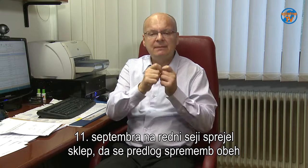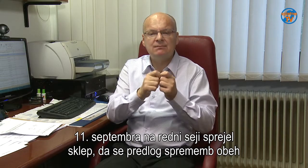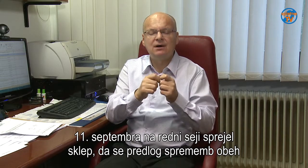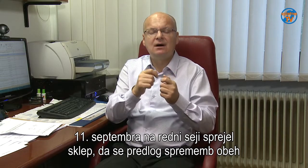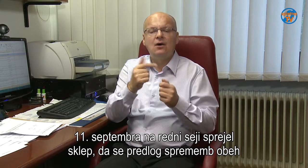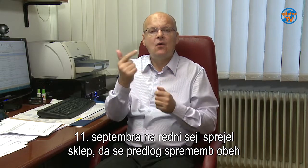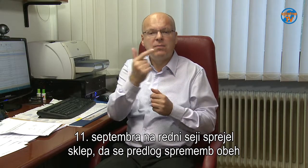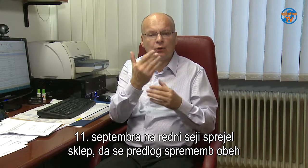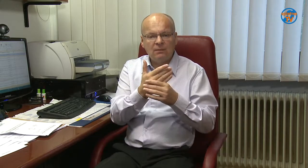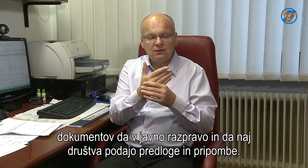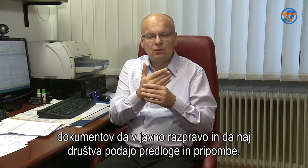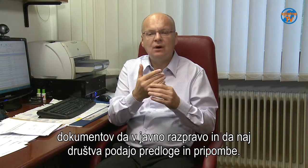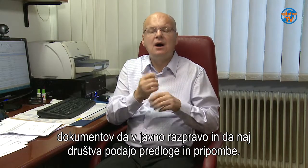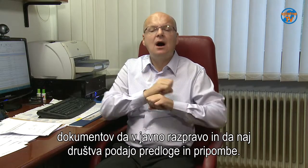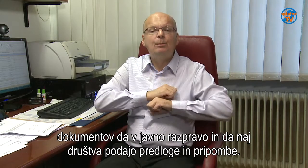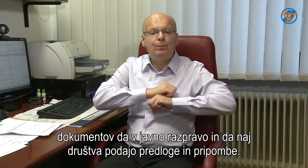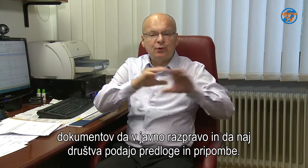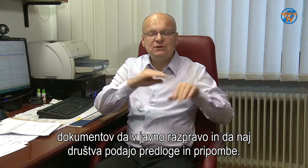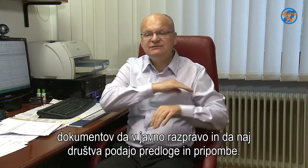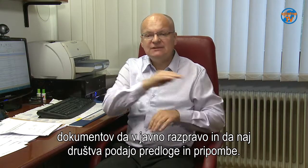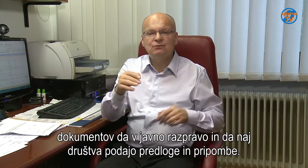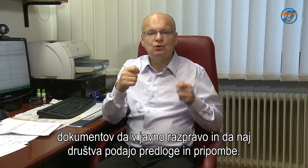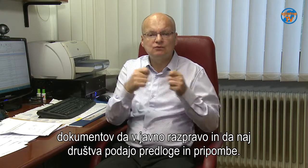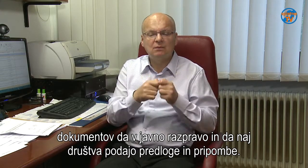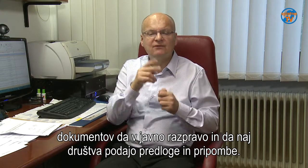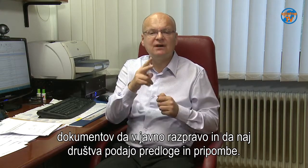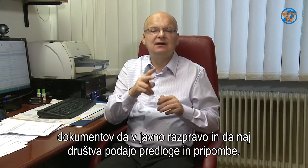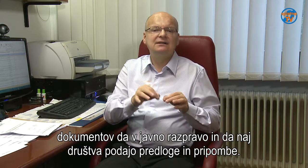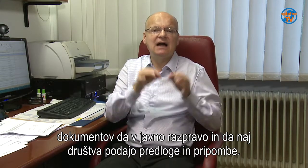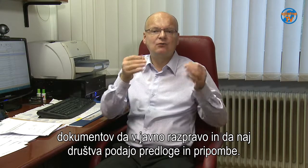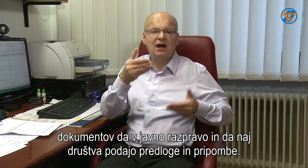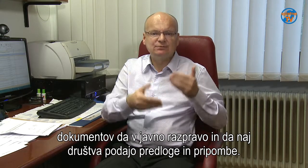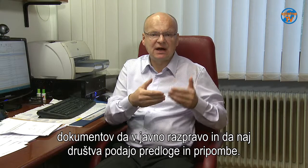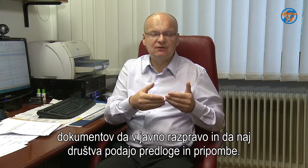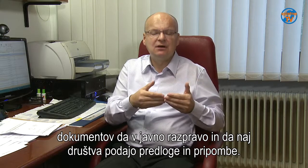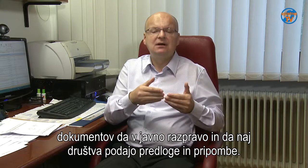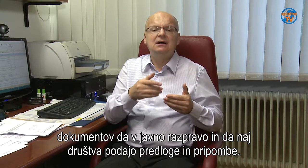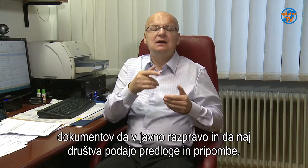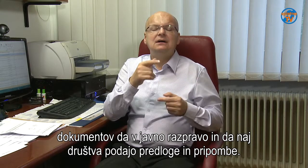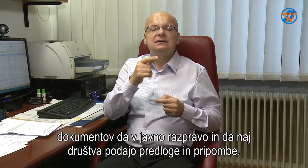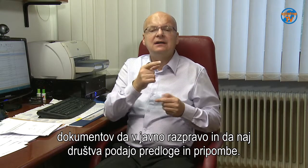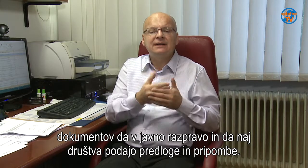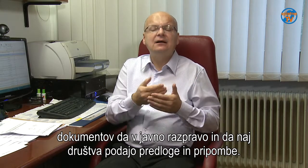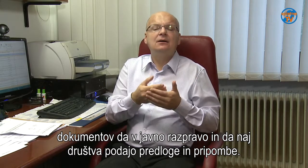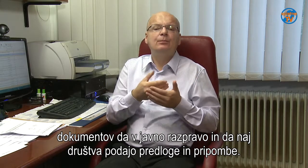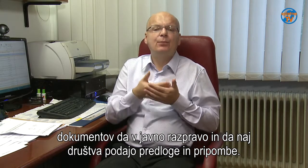kaponem operatorio posle vsem trudom javno razpravo in da naj